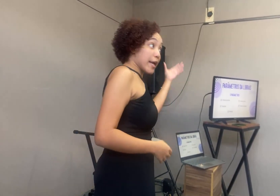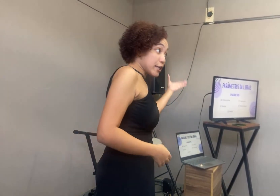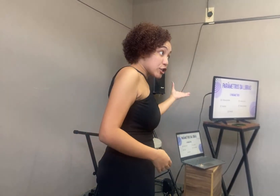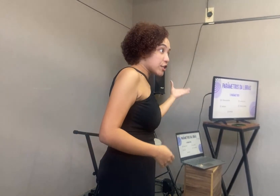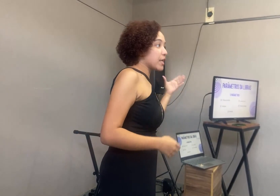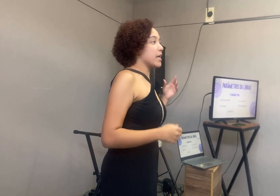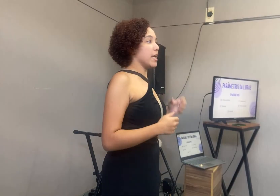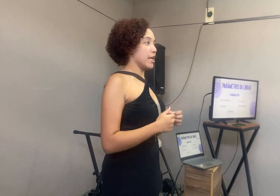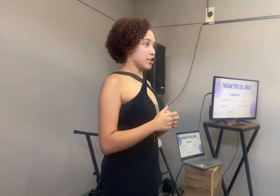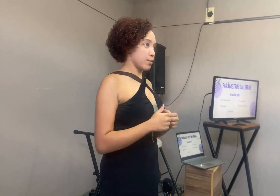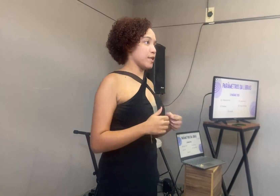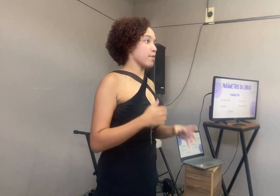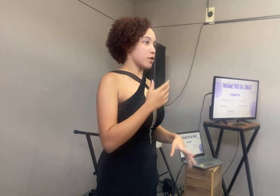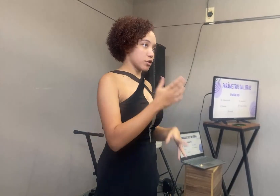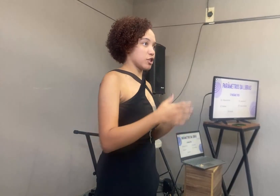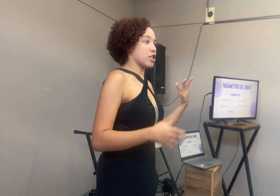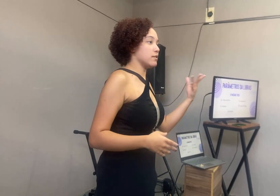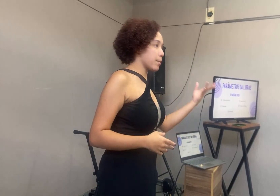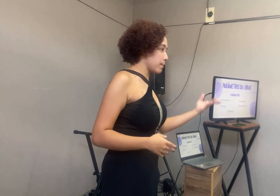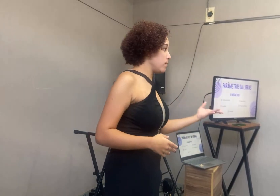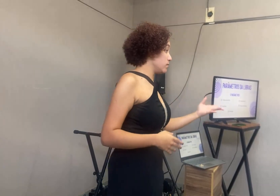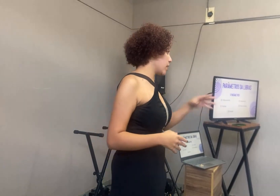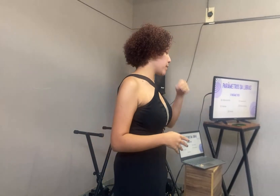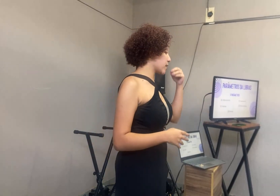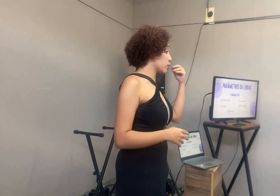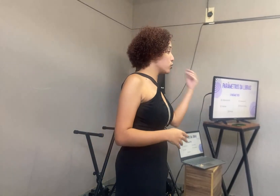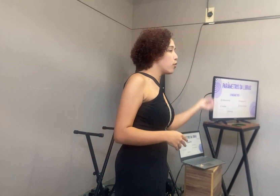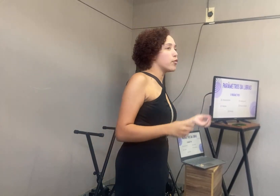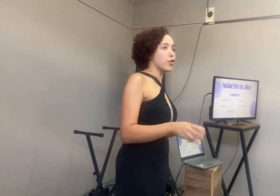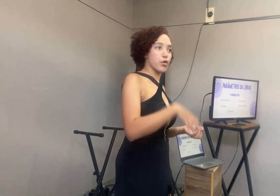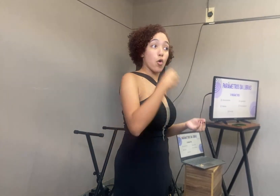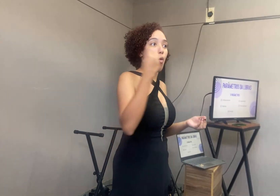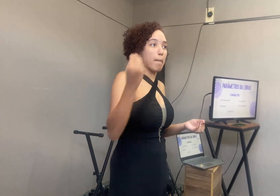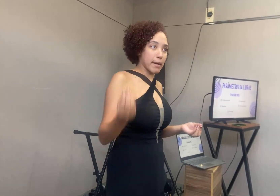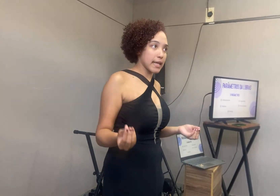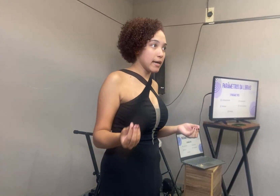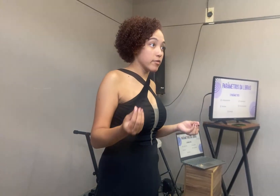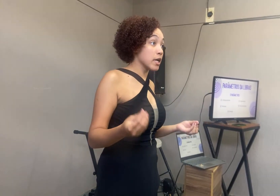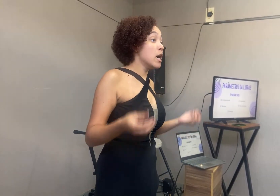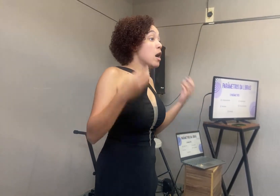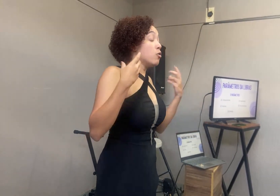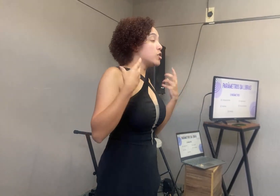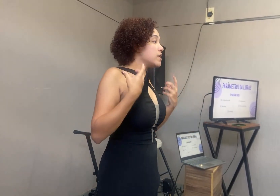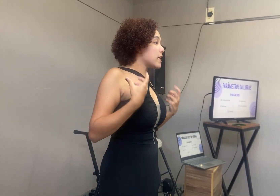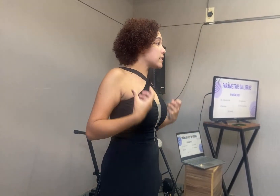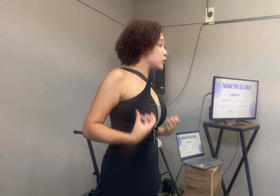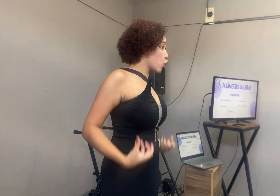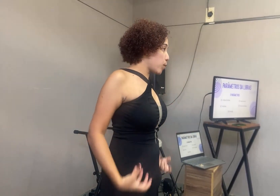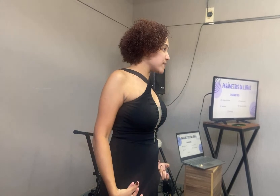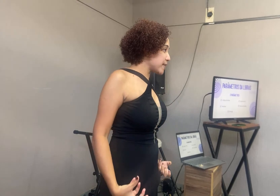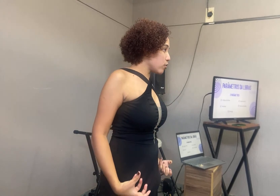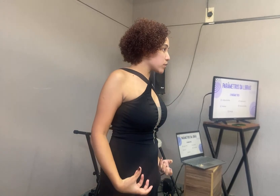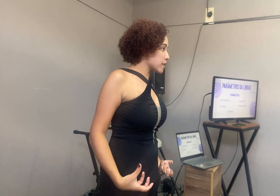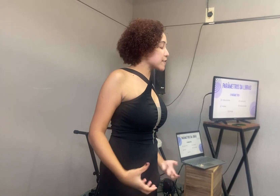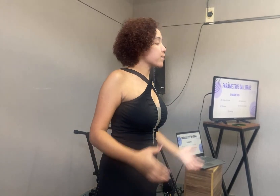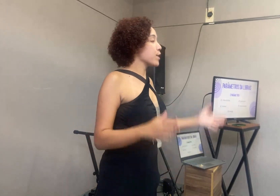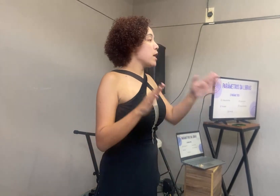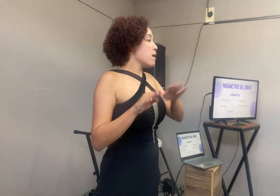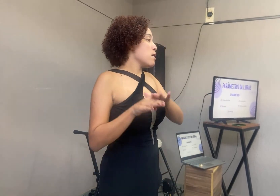frente da igreja, principalmente quando a gente está interpretando louvor ou a palavra, utilizar de roupas neutras.